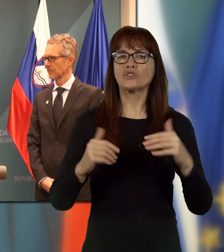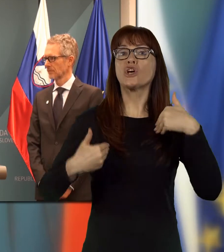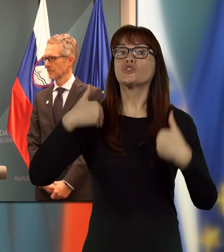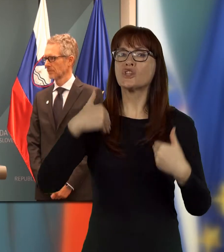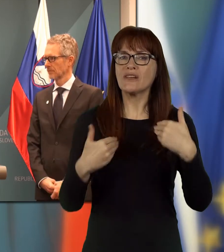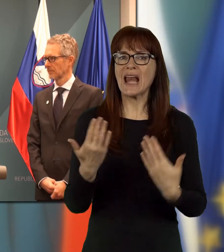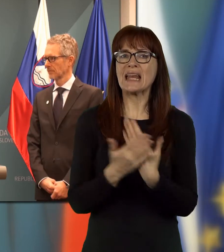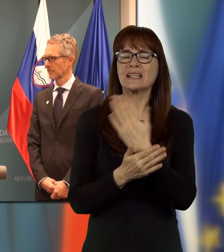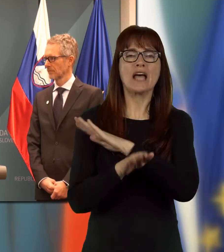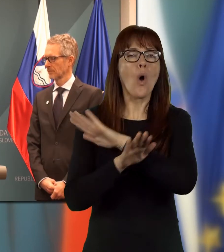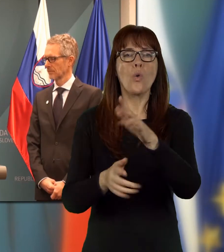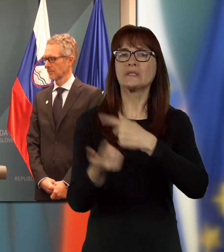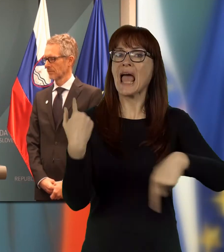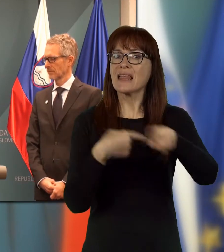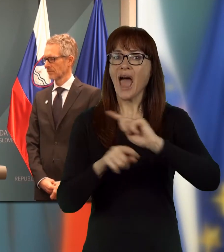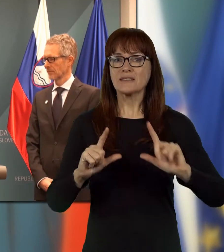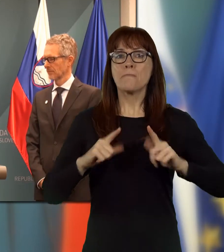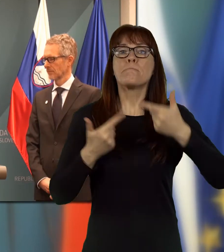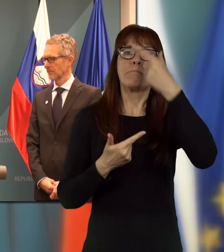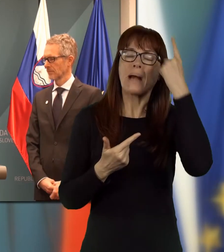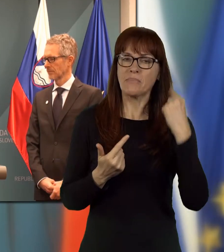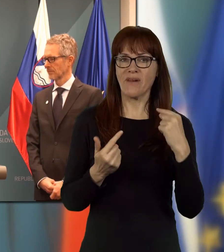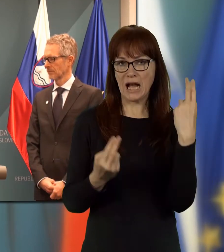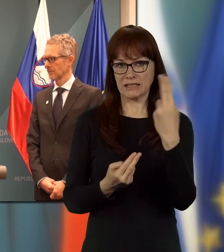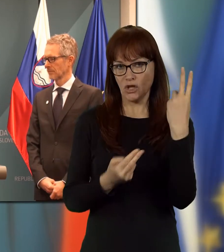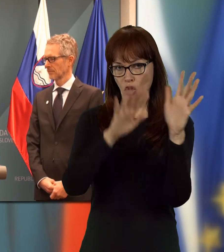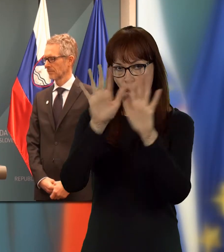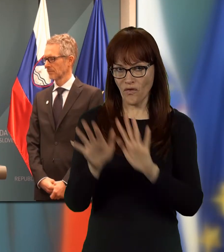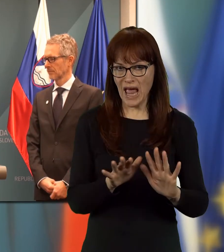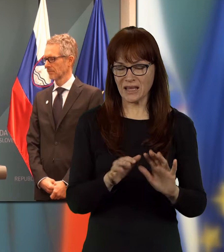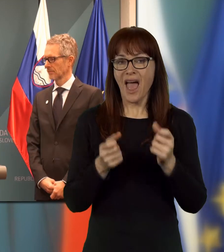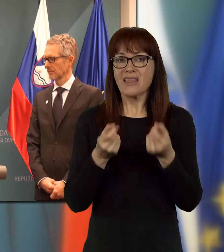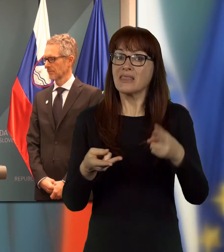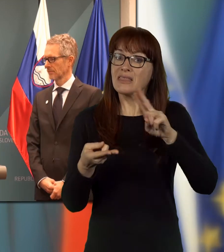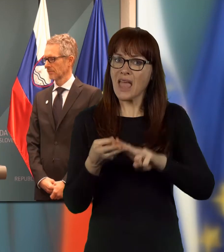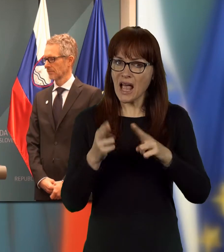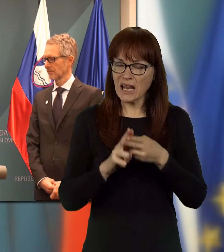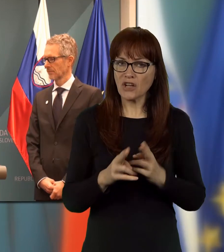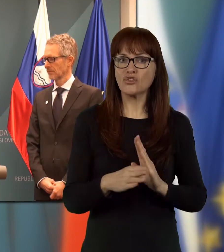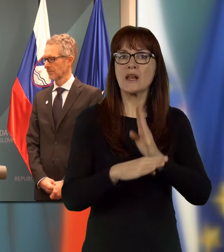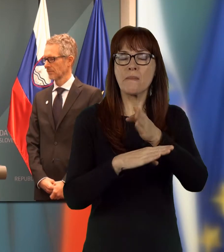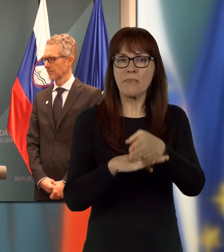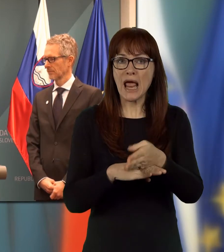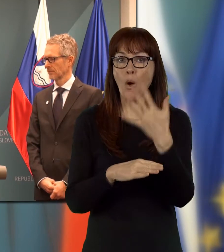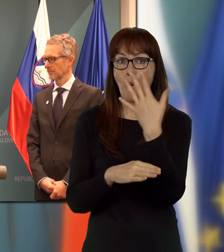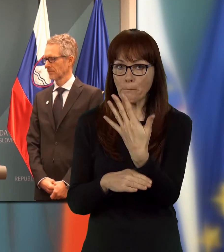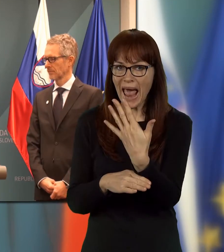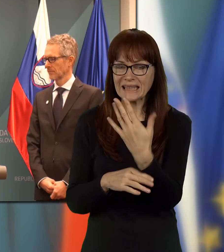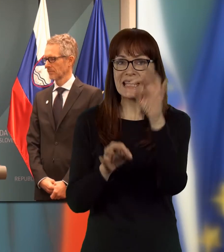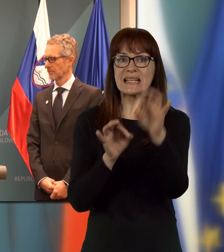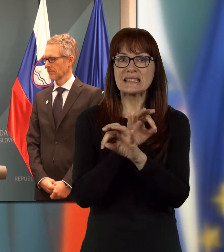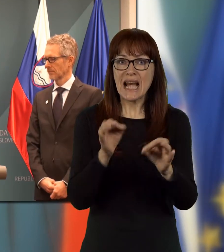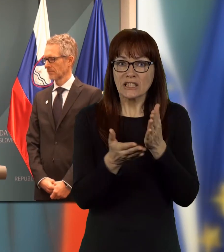življenja za vse nas, prebivalce Slovenije. In na nek način preko